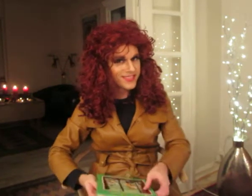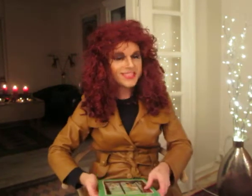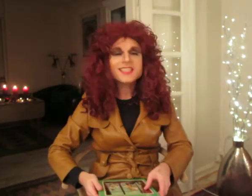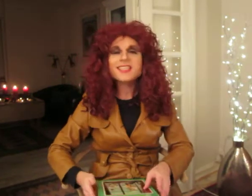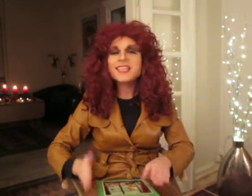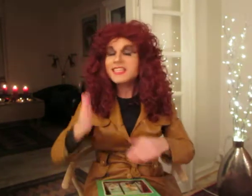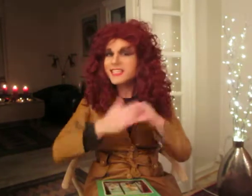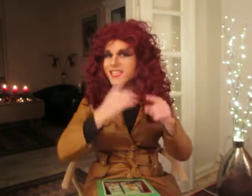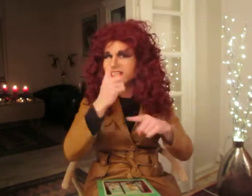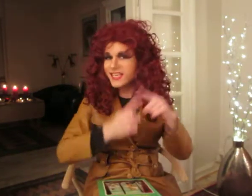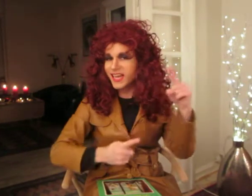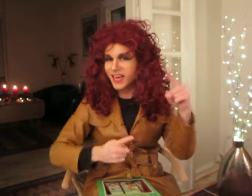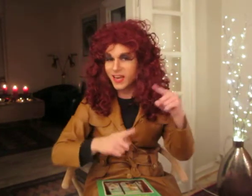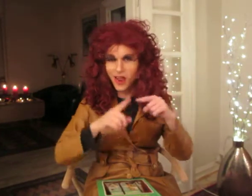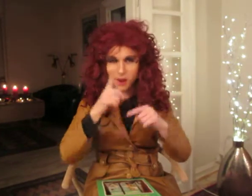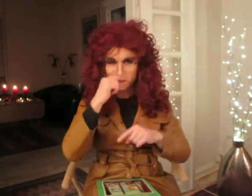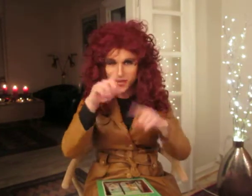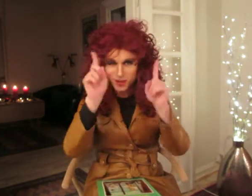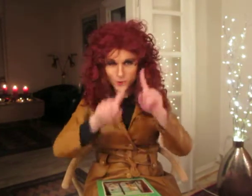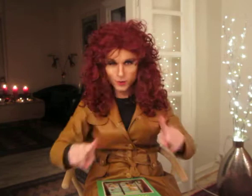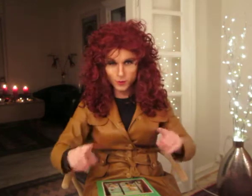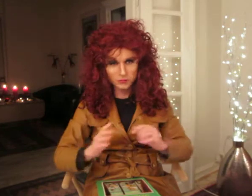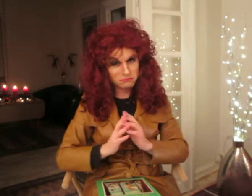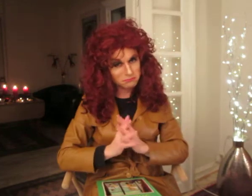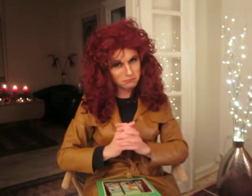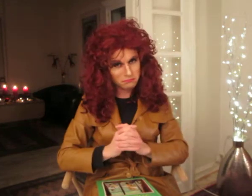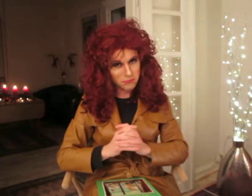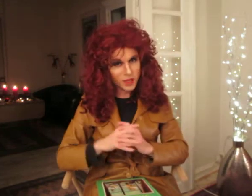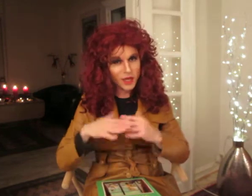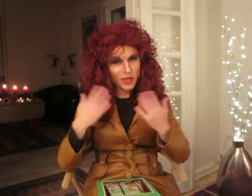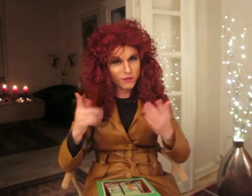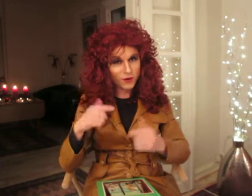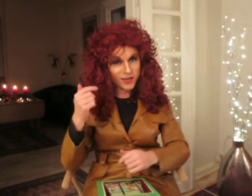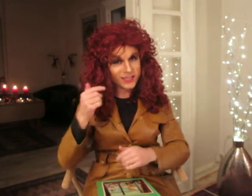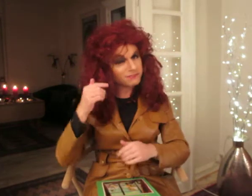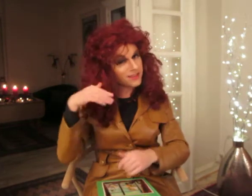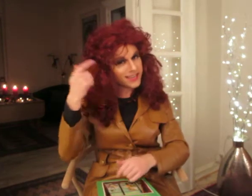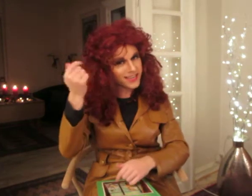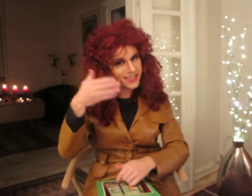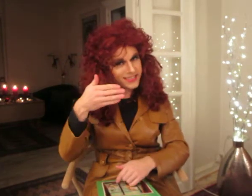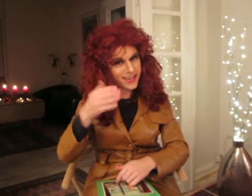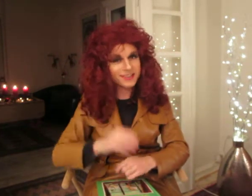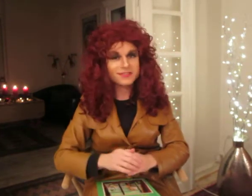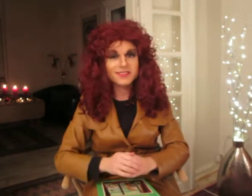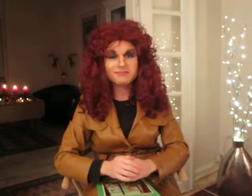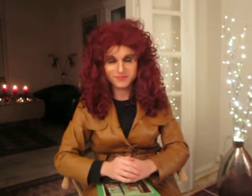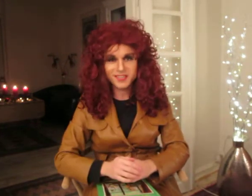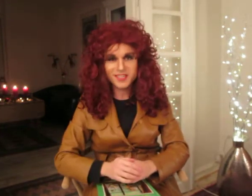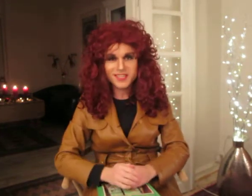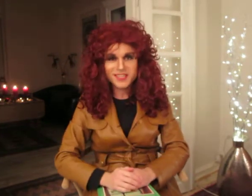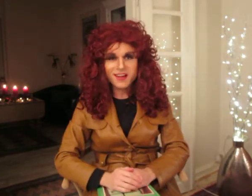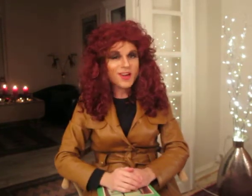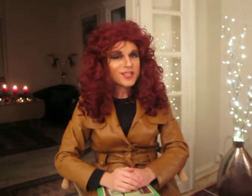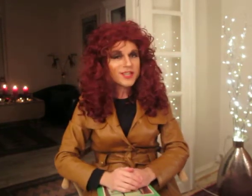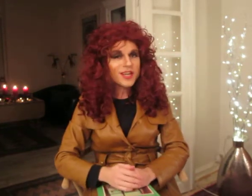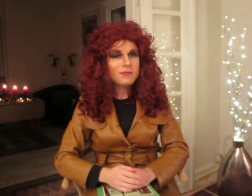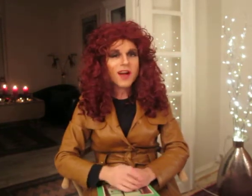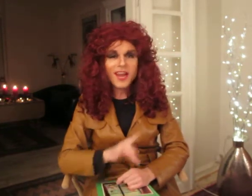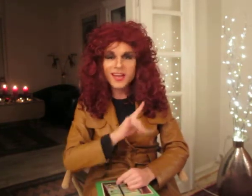Uuuuh! Sidste del af Peters jul! Det får I næste gang! Så I må have en!